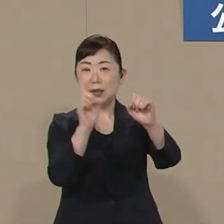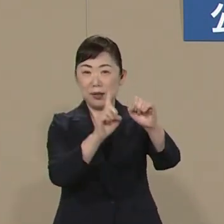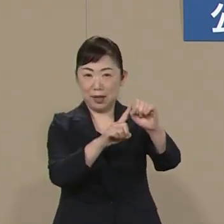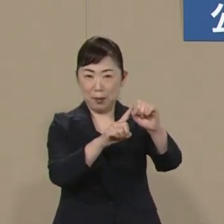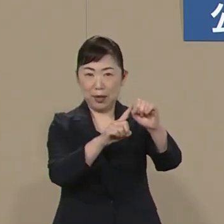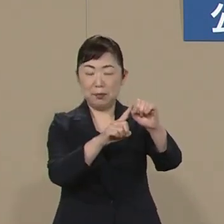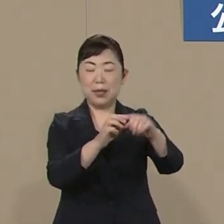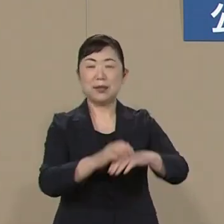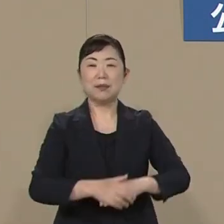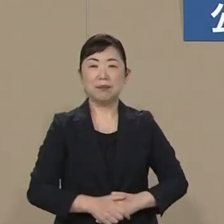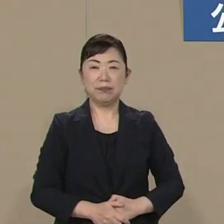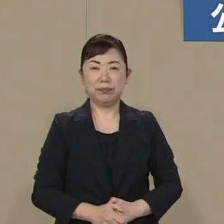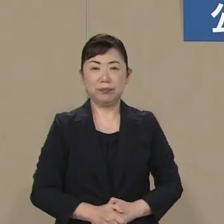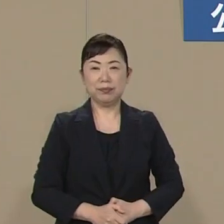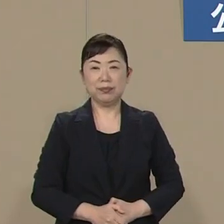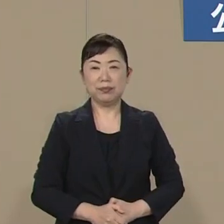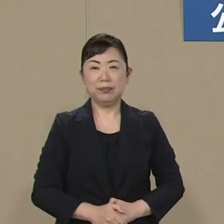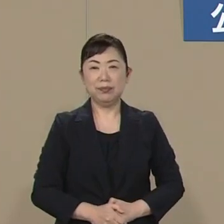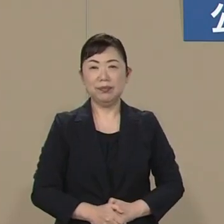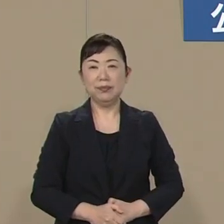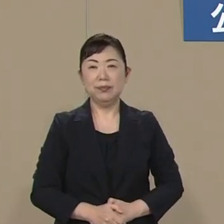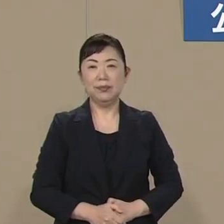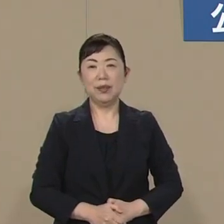を築いてまいります